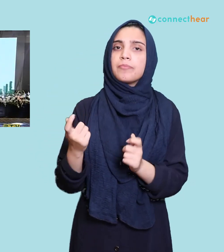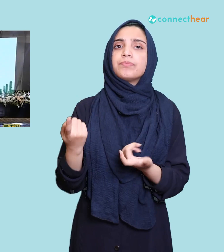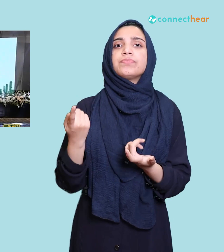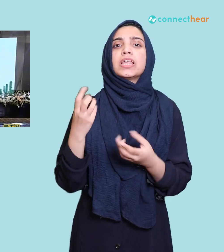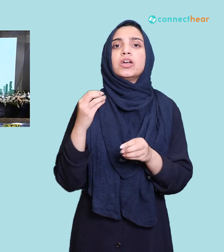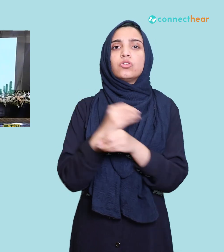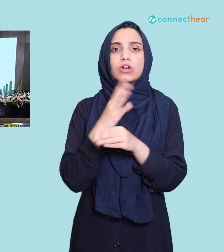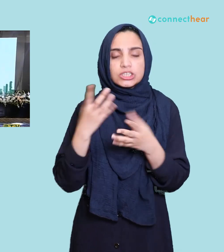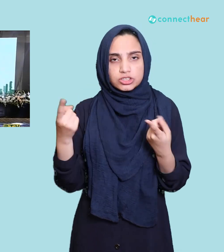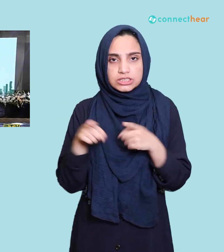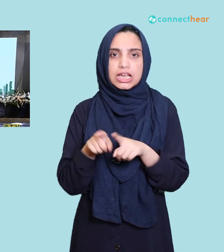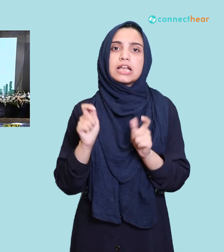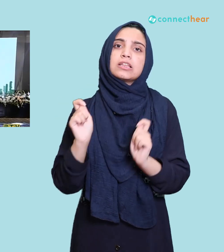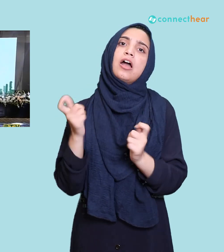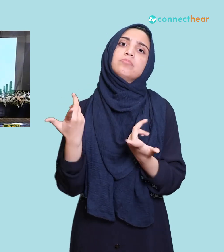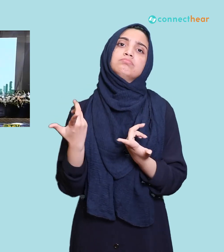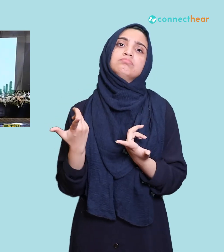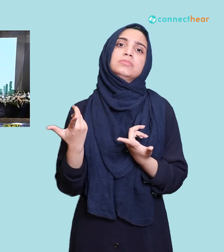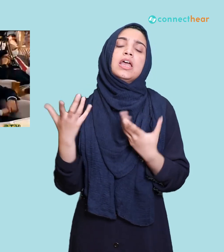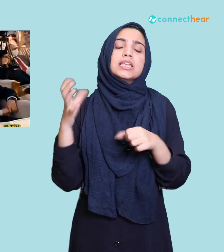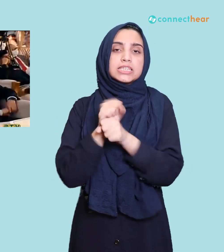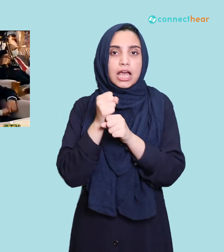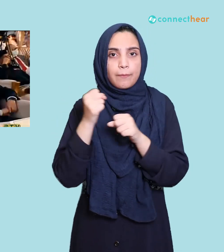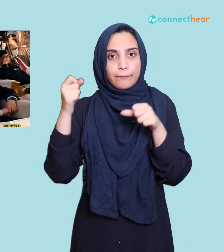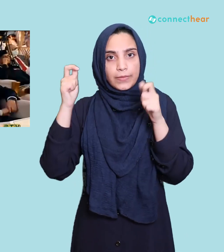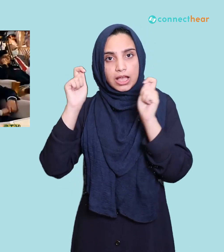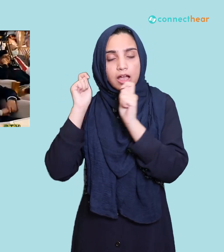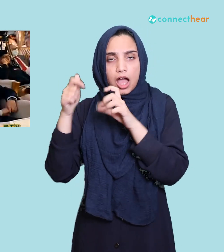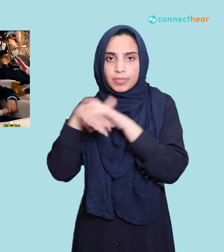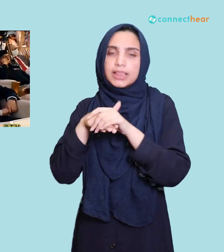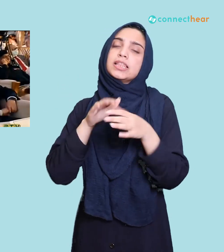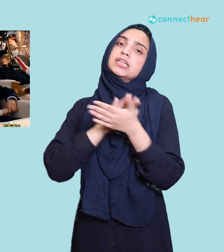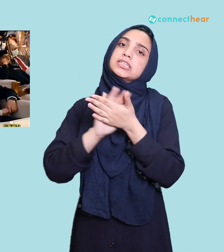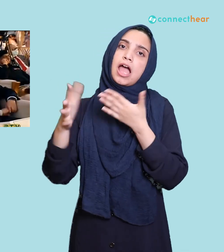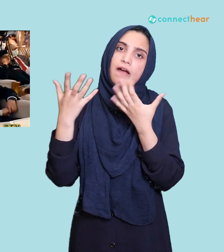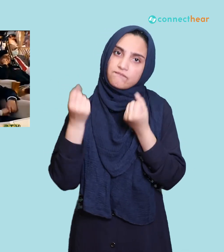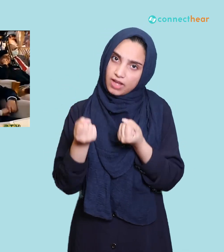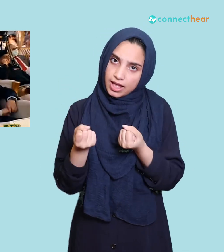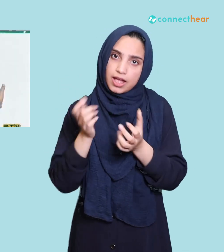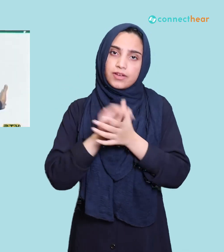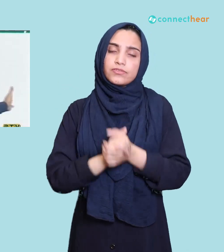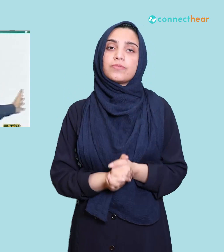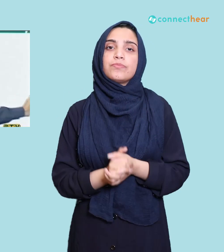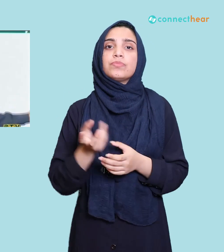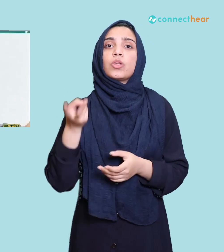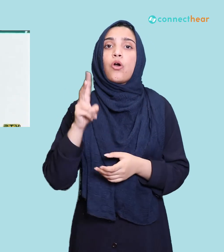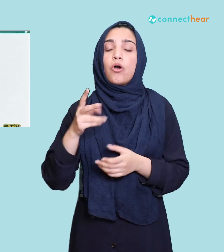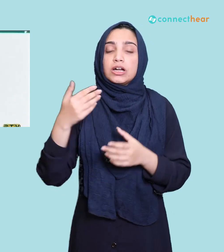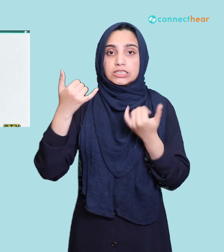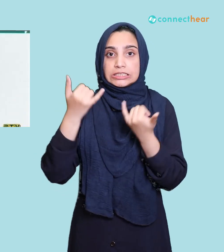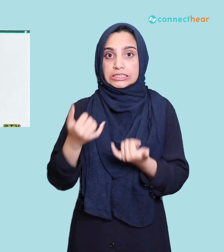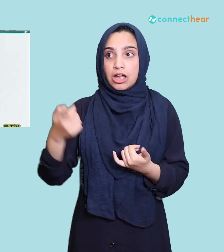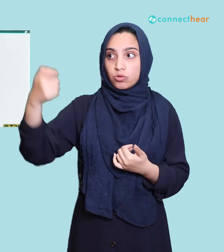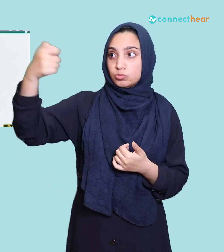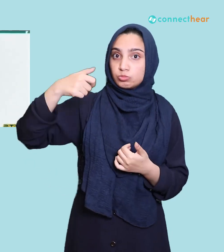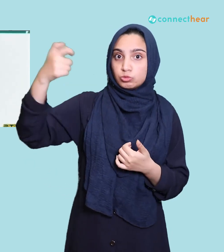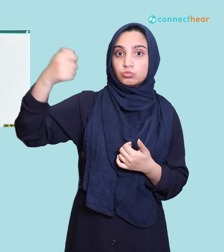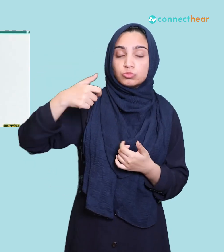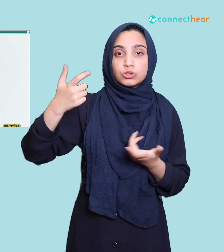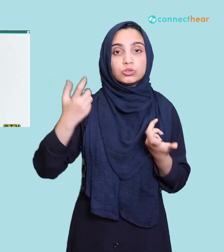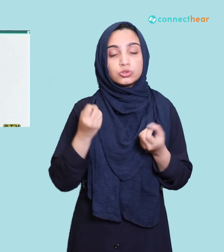ہے. پہلے تو کنیکٹیوٹی تھی اور پاور سیکٹر میں انویسٹمنٹ تھی. اب انویسٹمنٹ آ گئی ہے یہ اس کے اندر